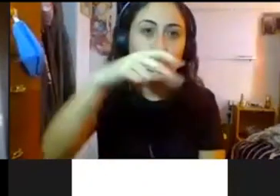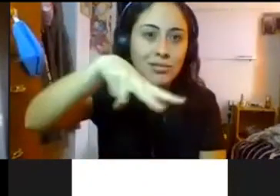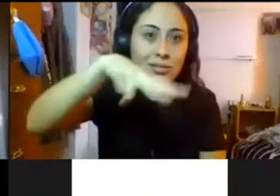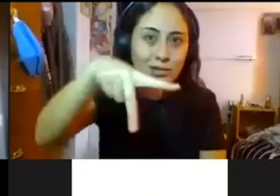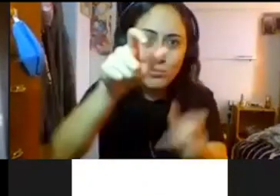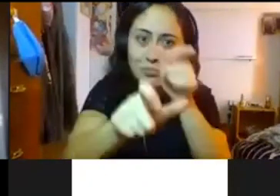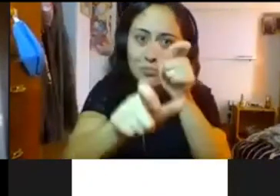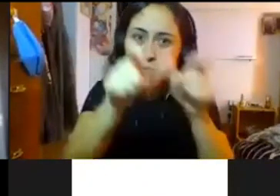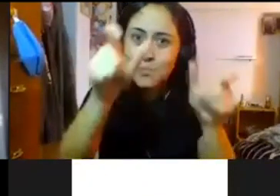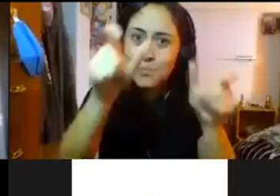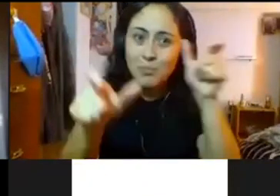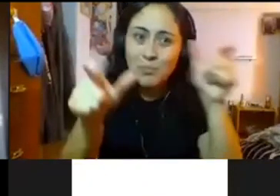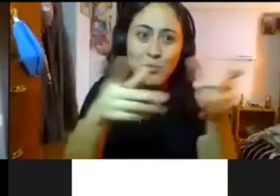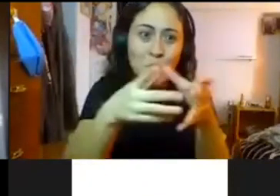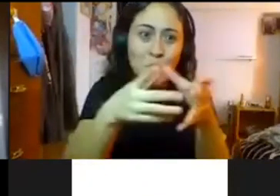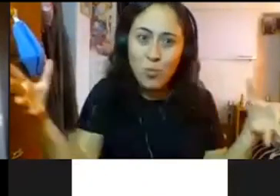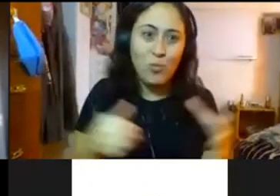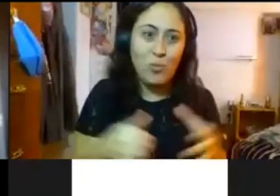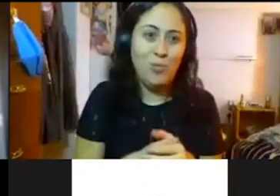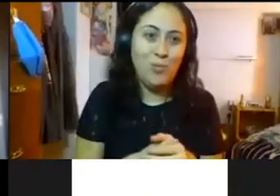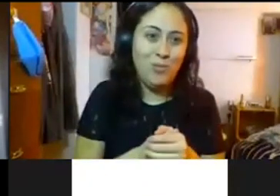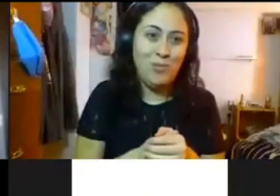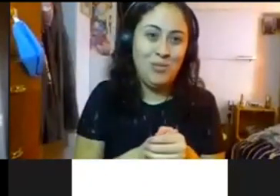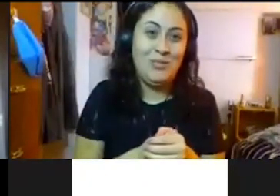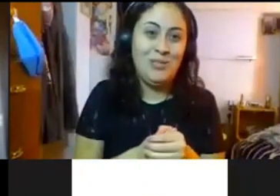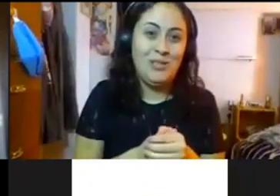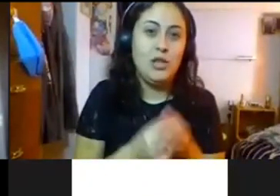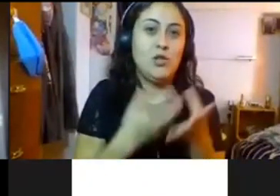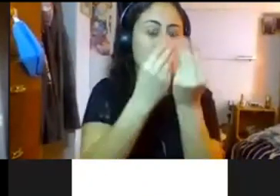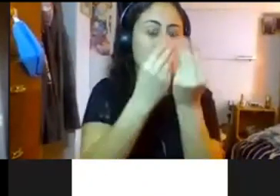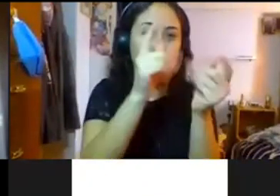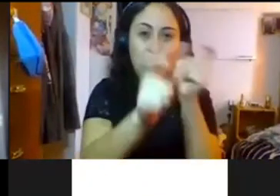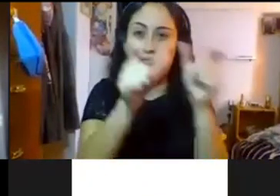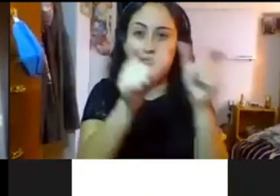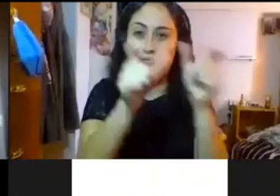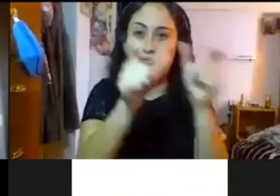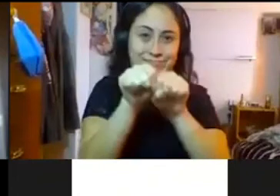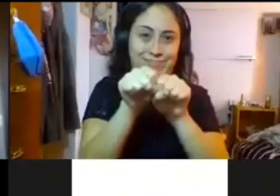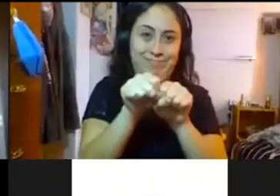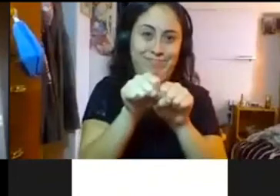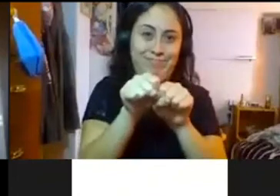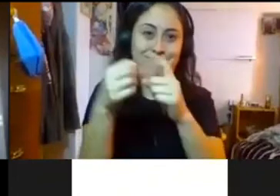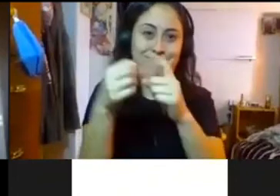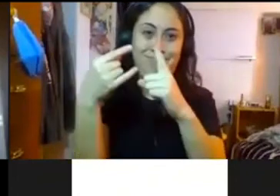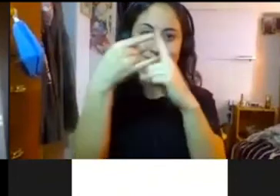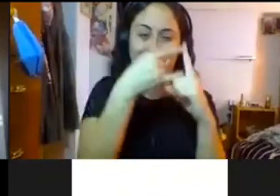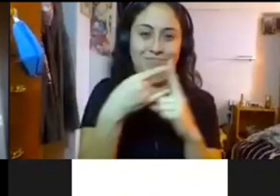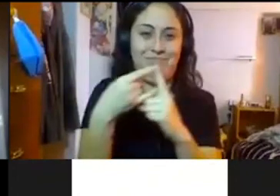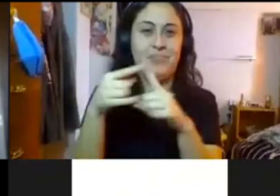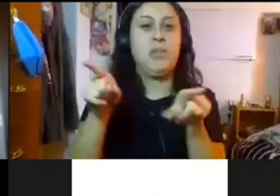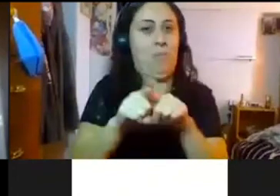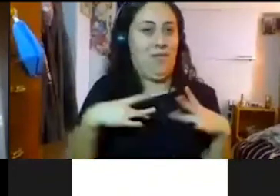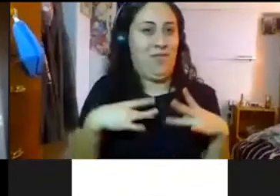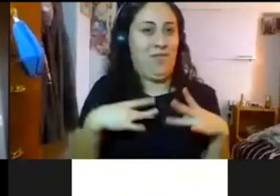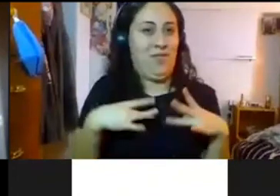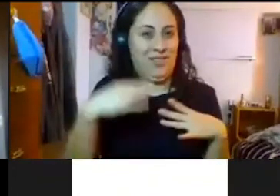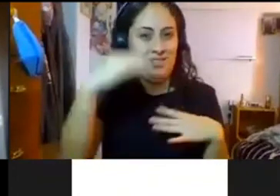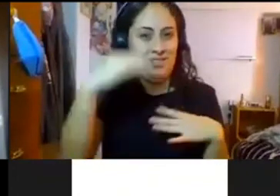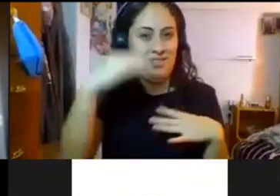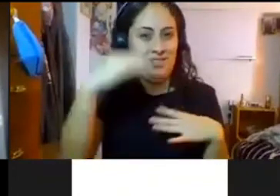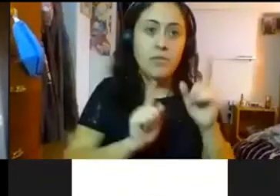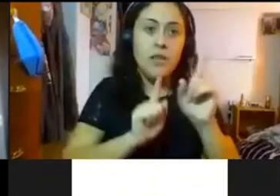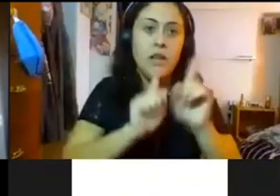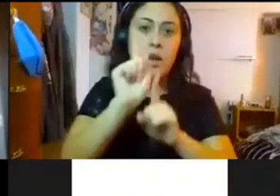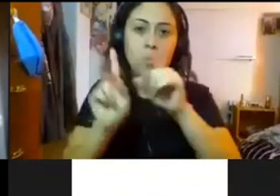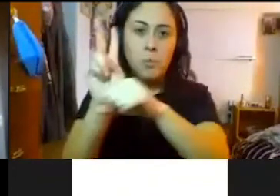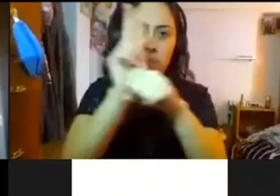que alta convocatoria, felices de esta experiencia. ¿Alguien, alguno de los profesores que quiera